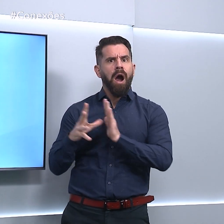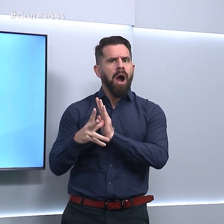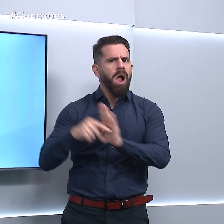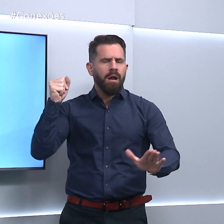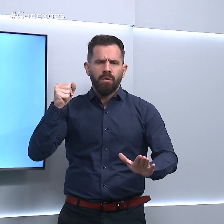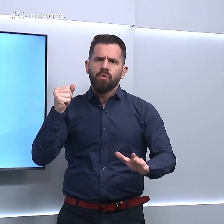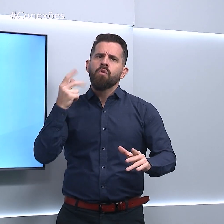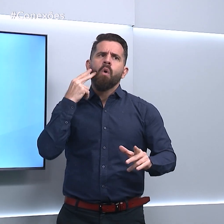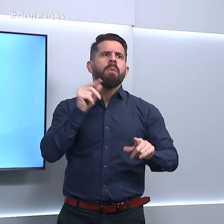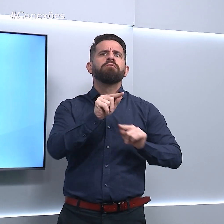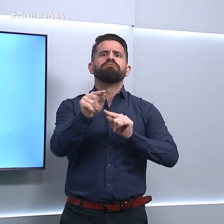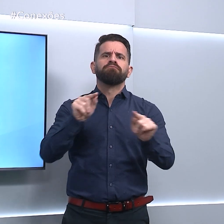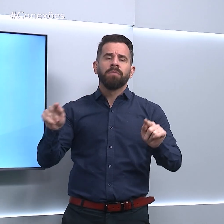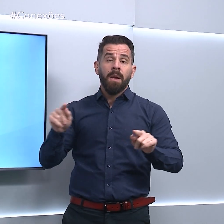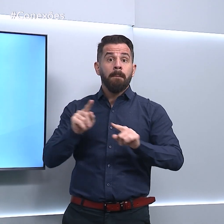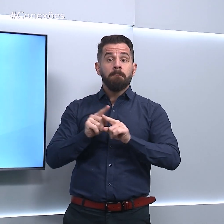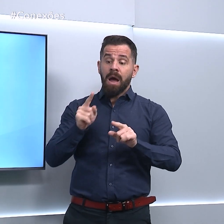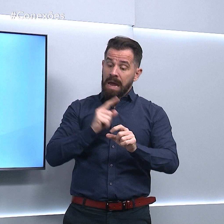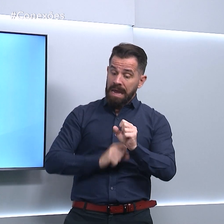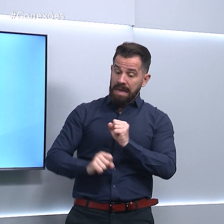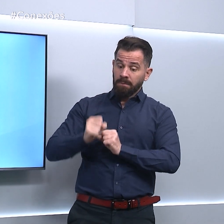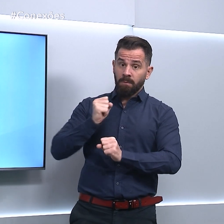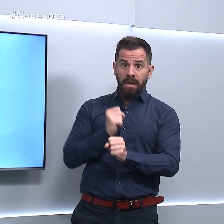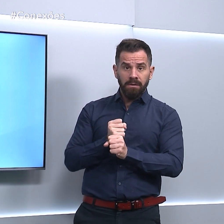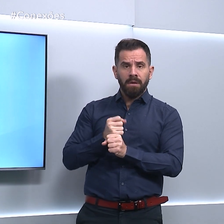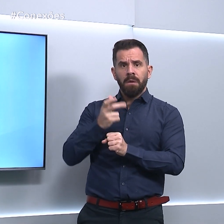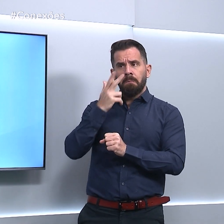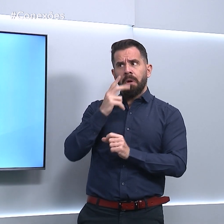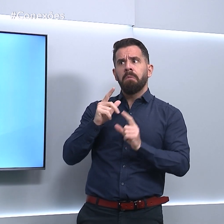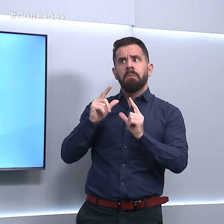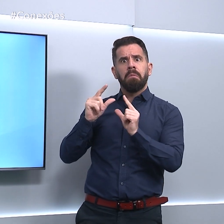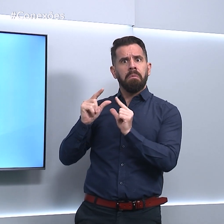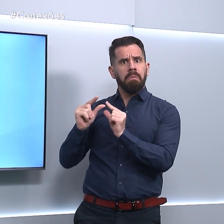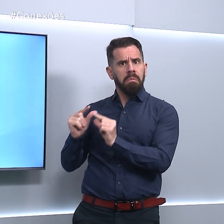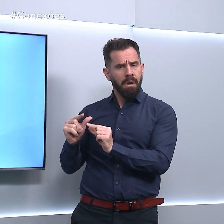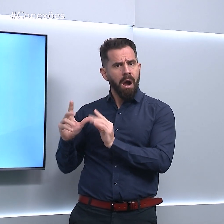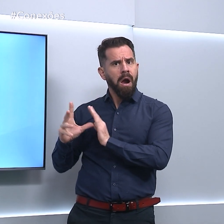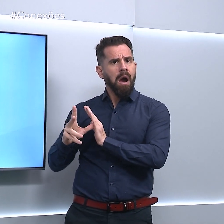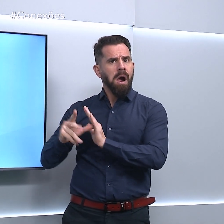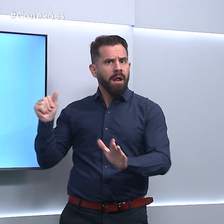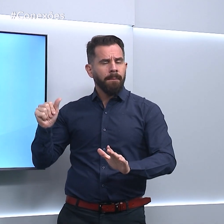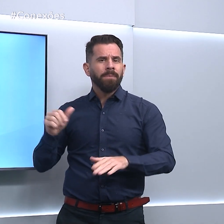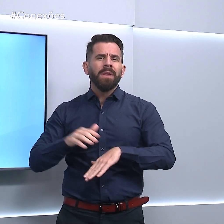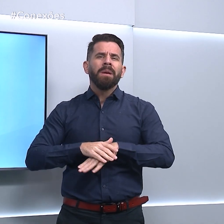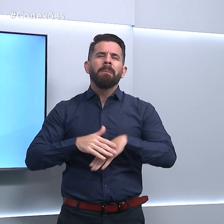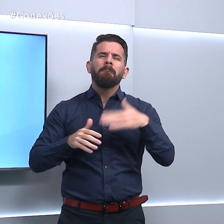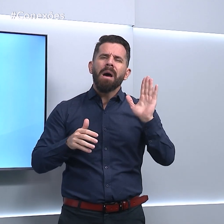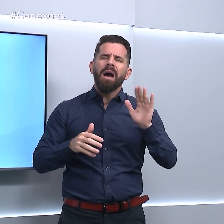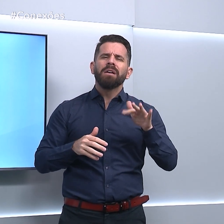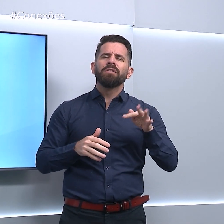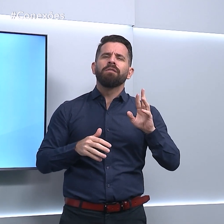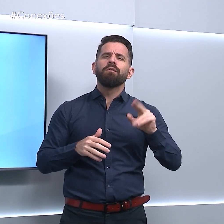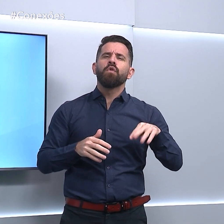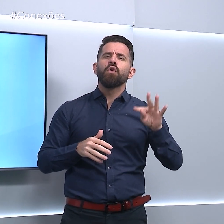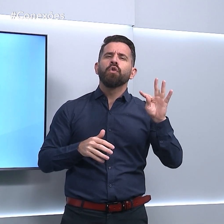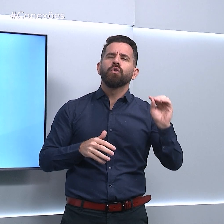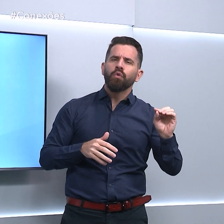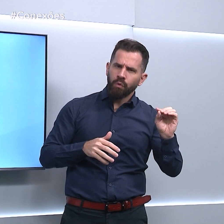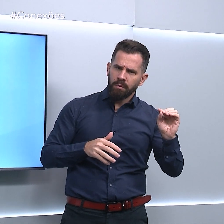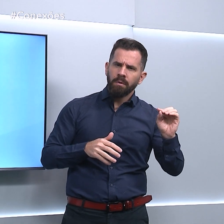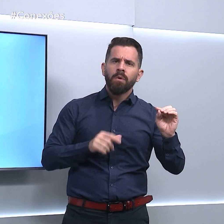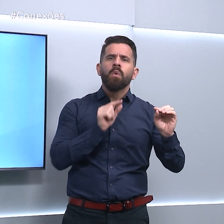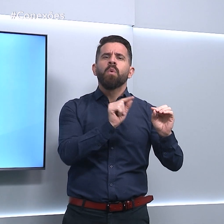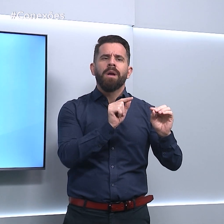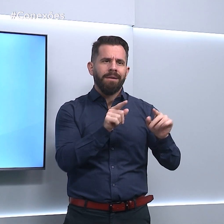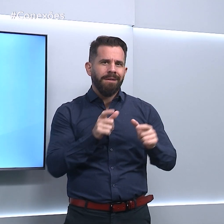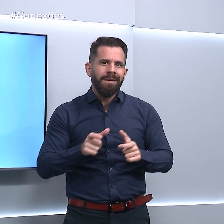ano passado, na esteira da redução dos roubos de modo geral, há mais furtos de celular do que roubos. E